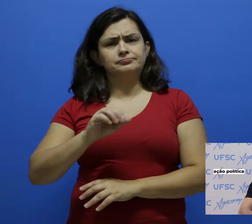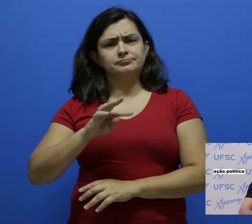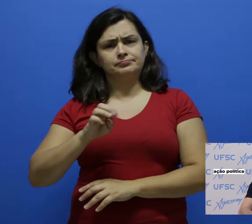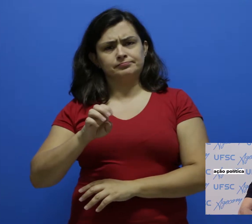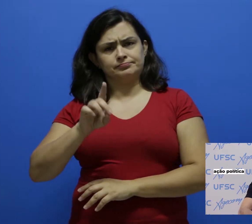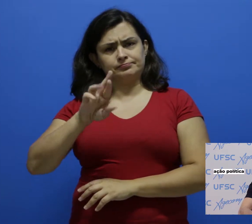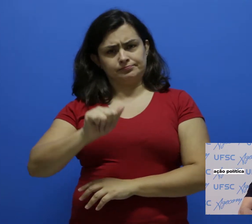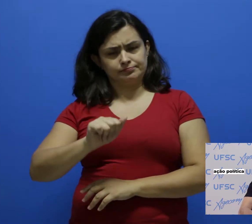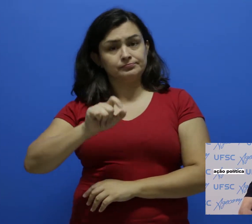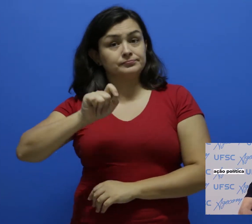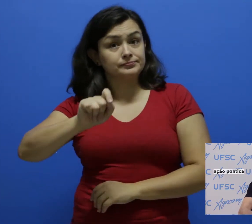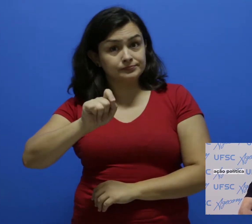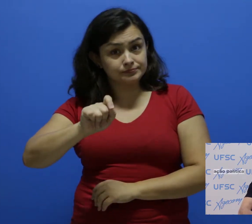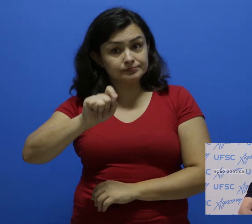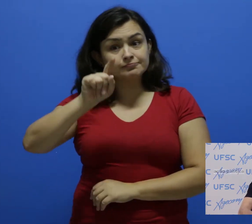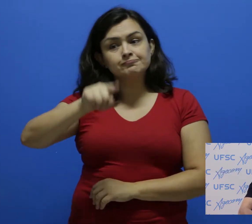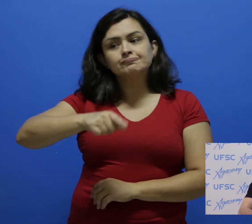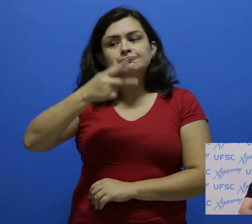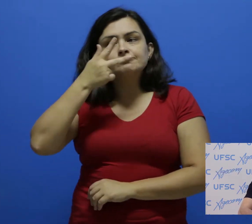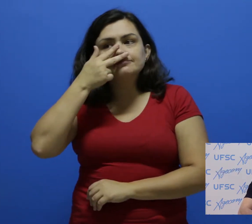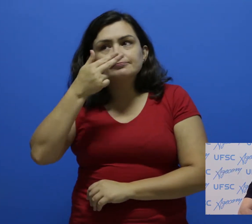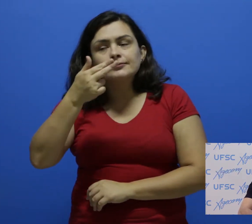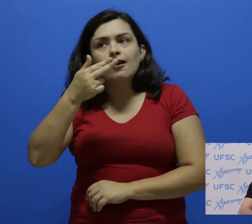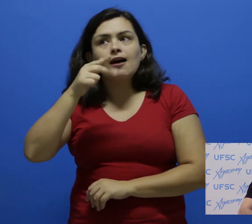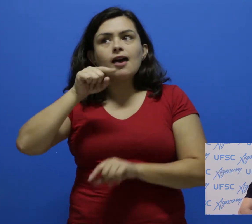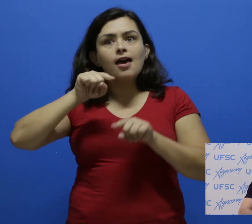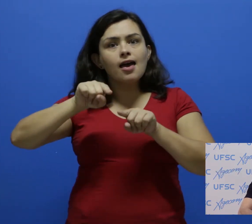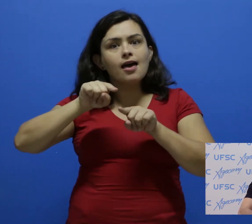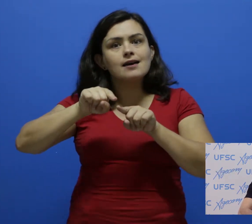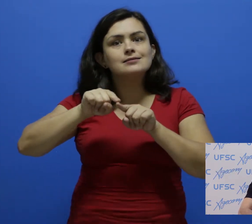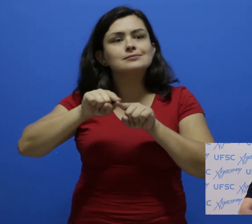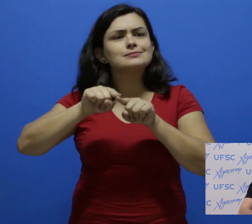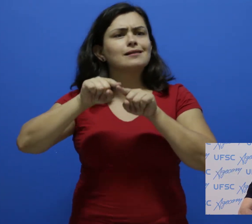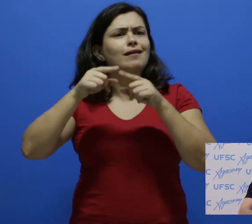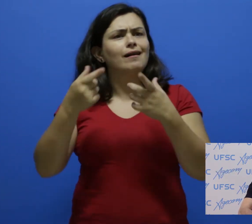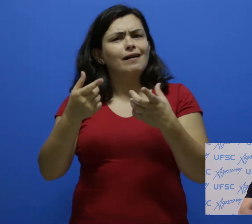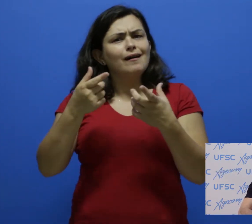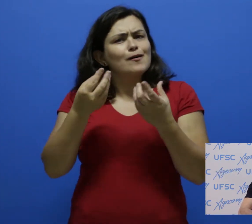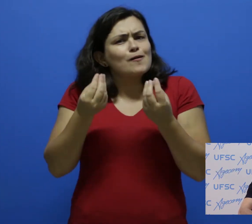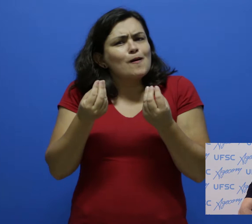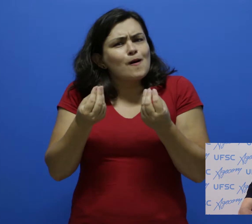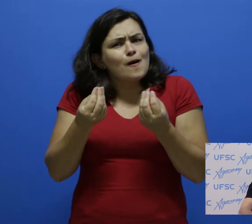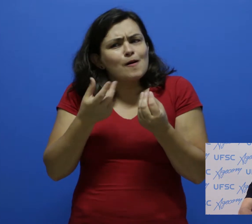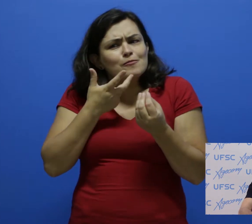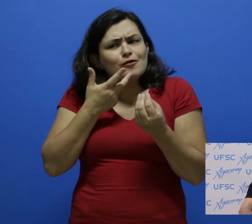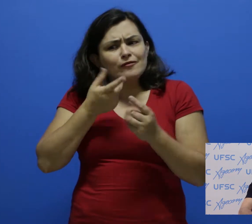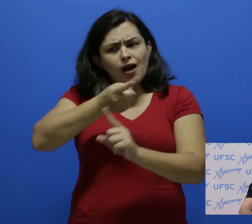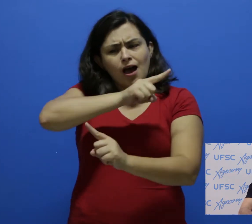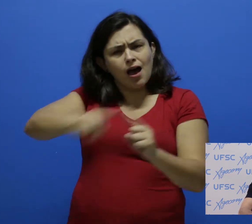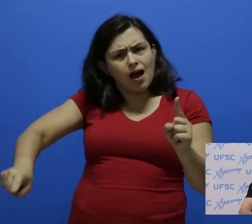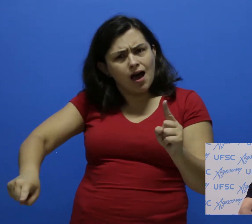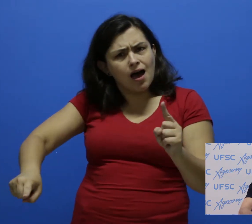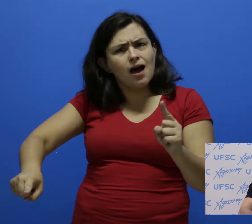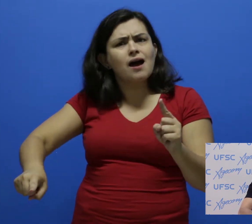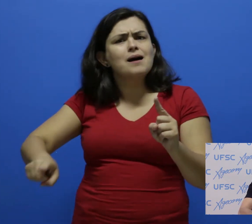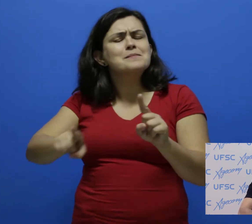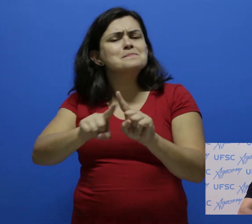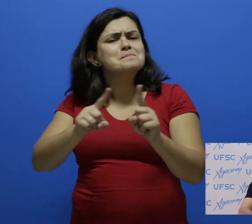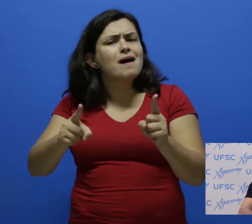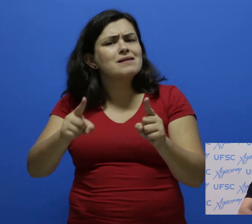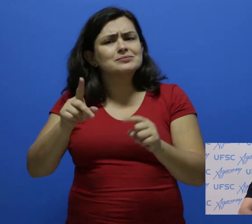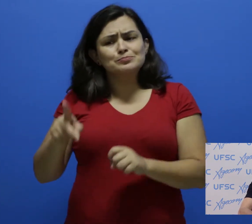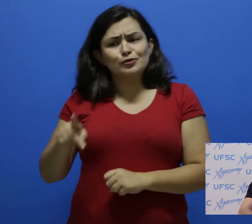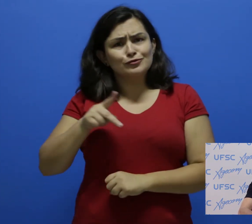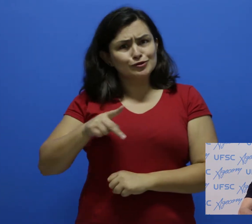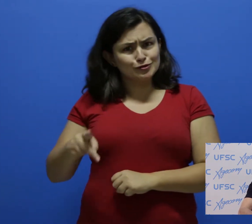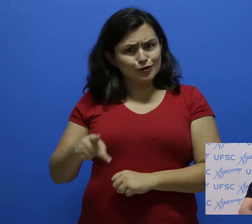uma ação anticientífica. Liberdade de cátedra, ela estabelece as condições mínimas